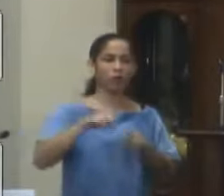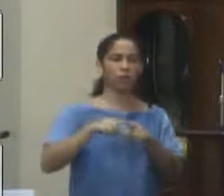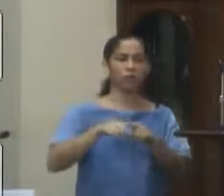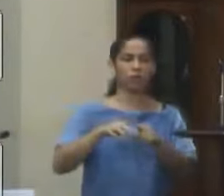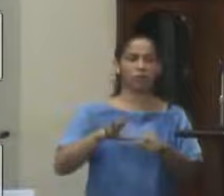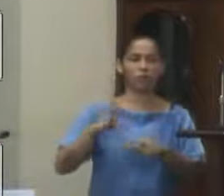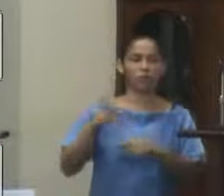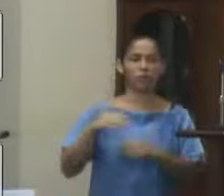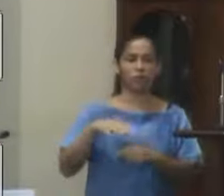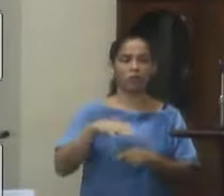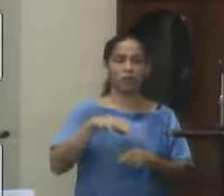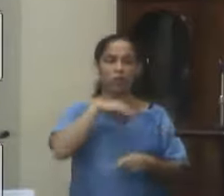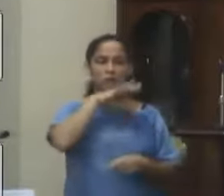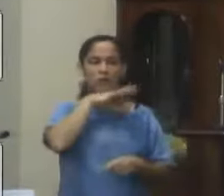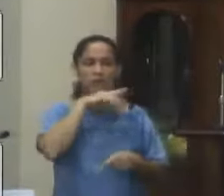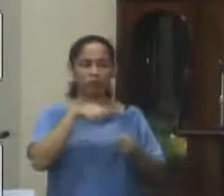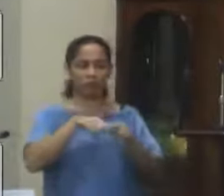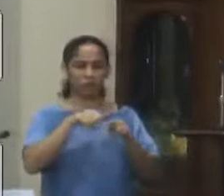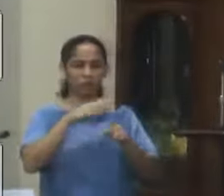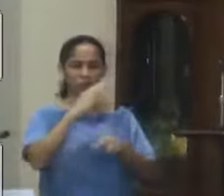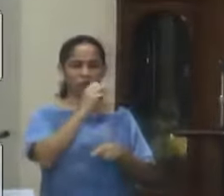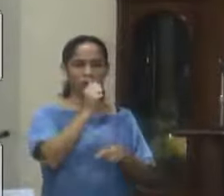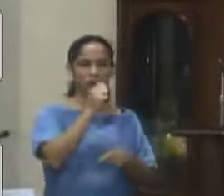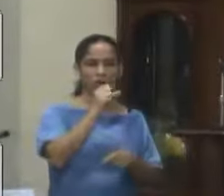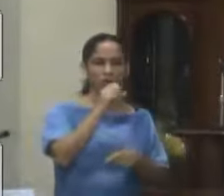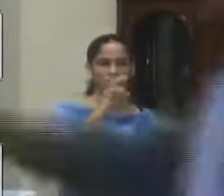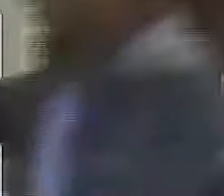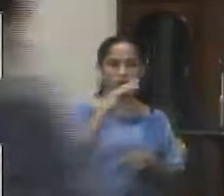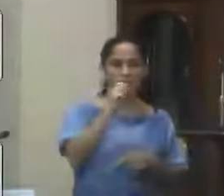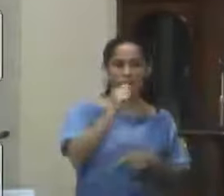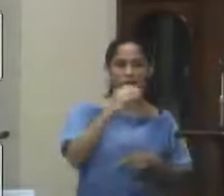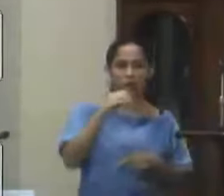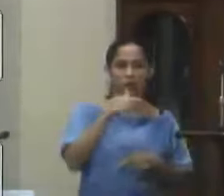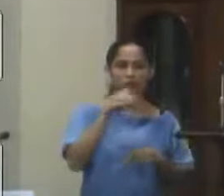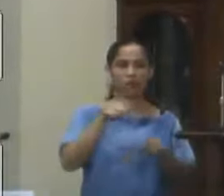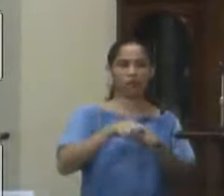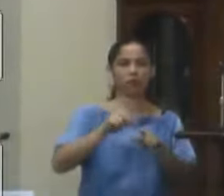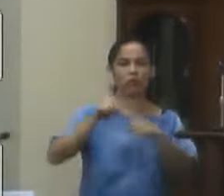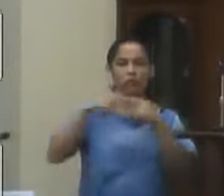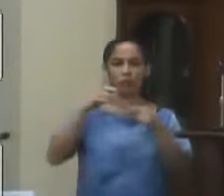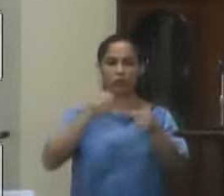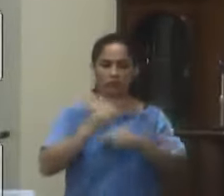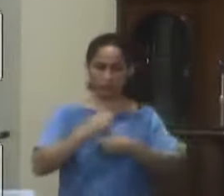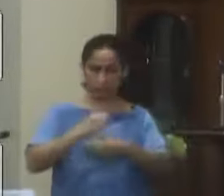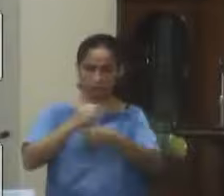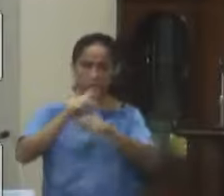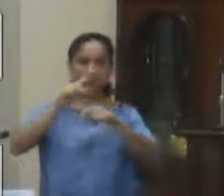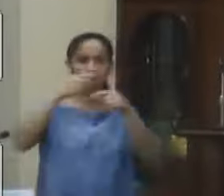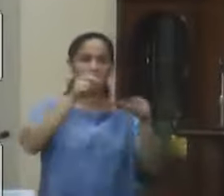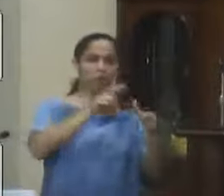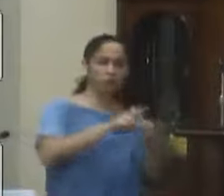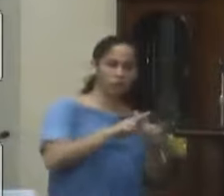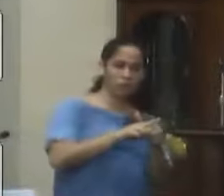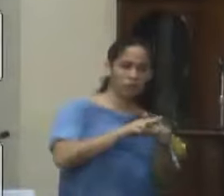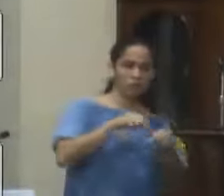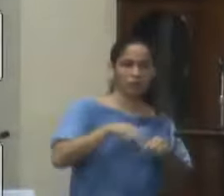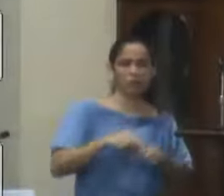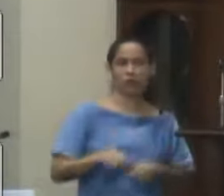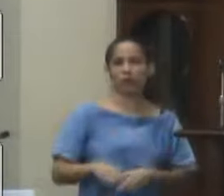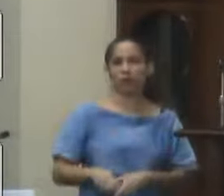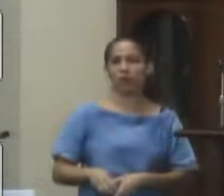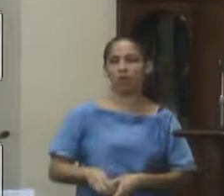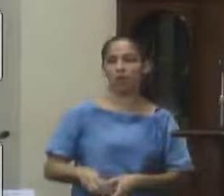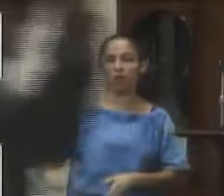castração, que vai ser feito primeiramente em Vassouras e depois em Valença. Um projeto aí vindo pelo